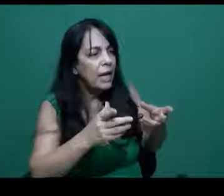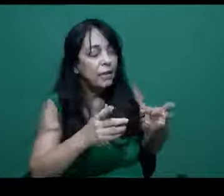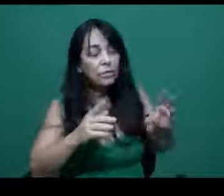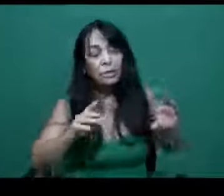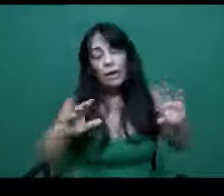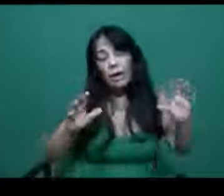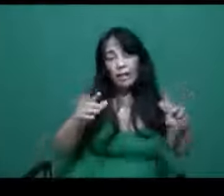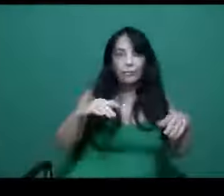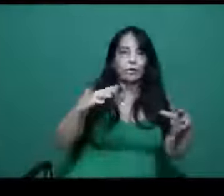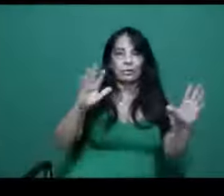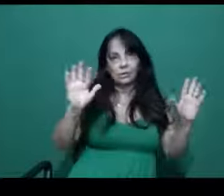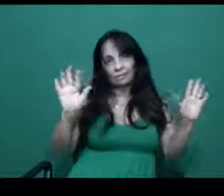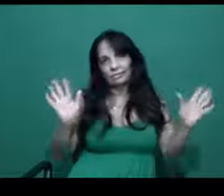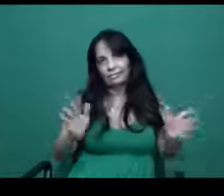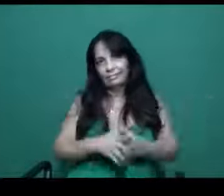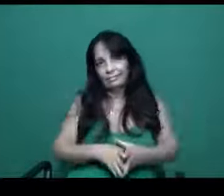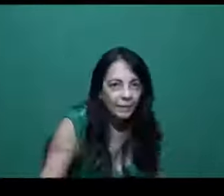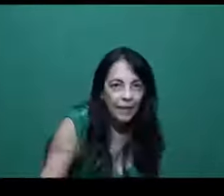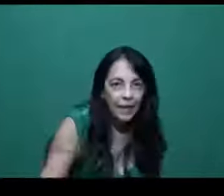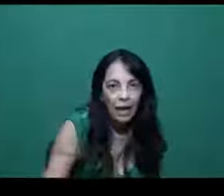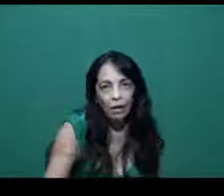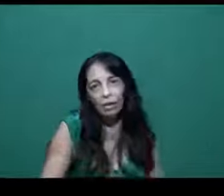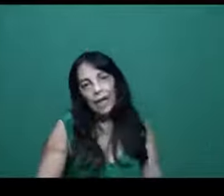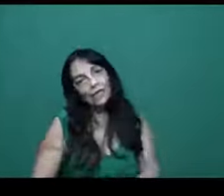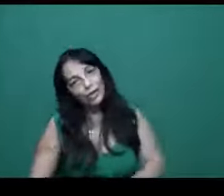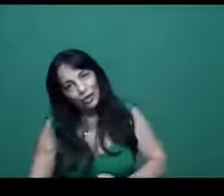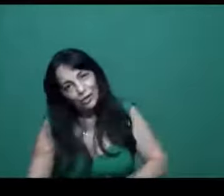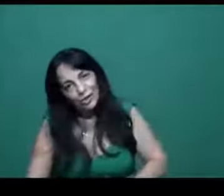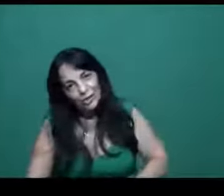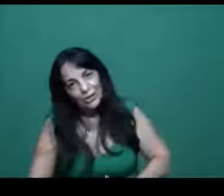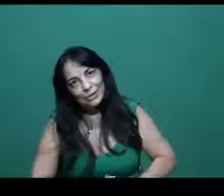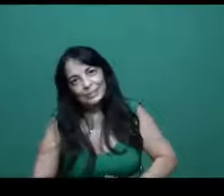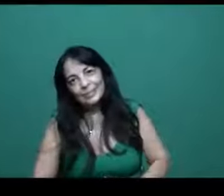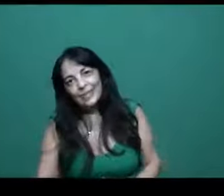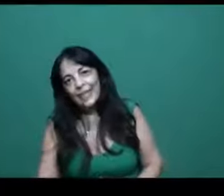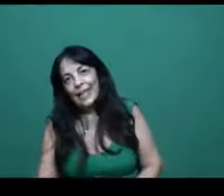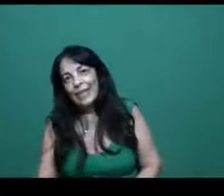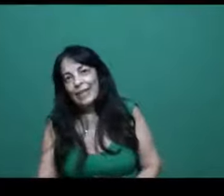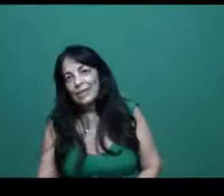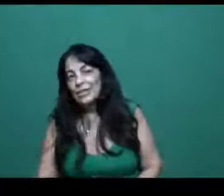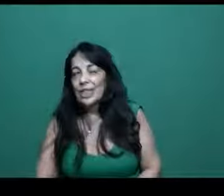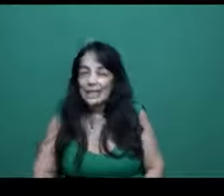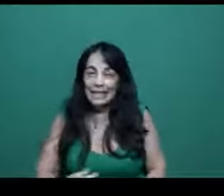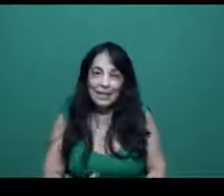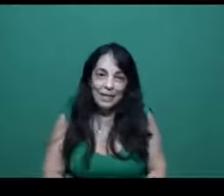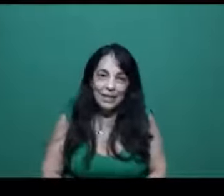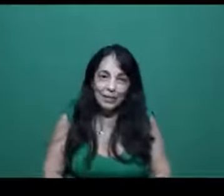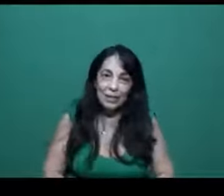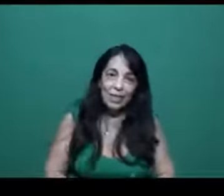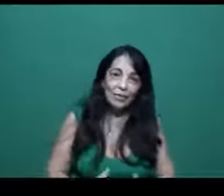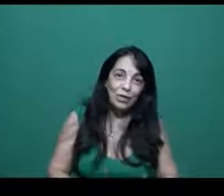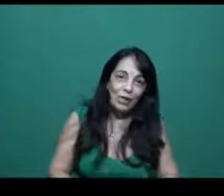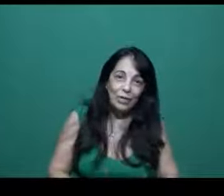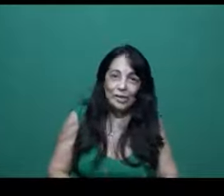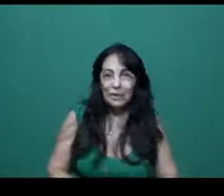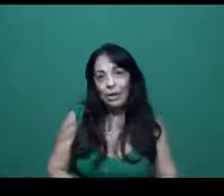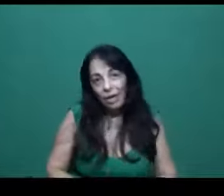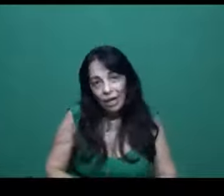pequeno. Bom, olá a todos. Eu não sei exatamente com quem eu vou estar falando